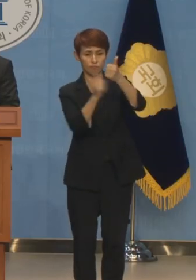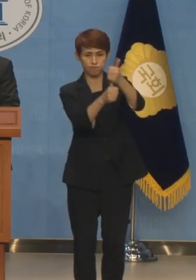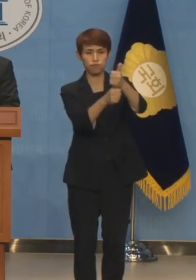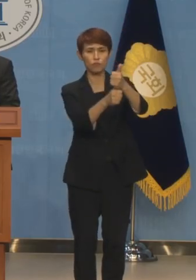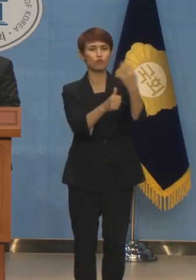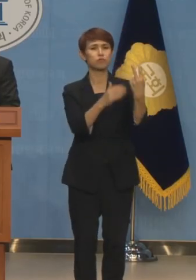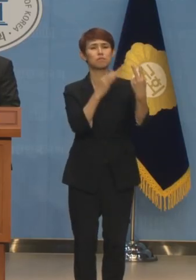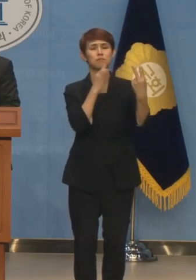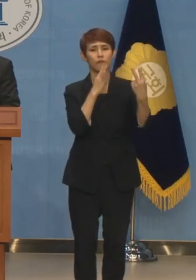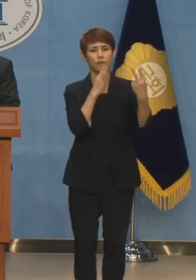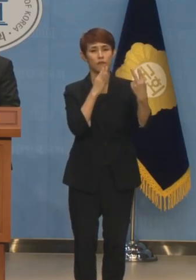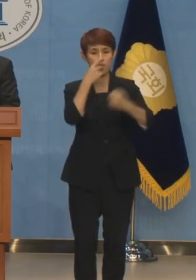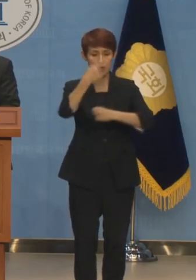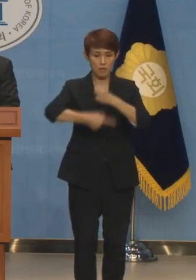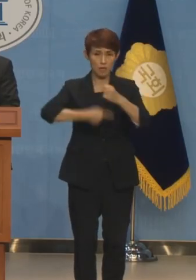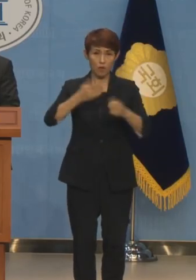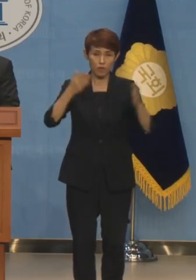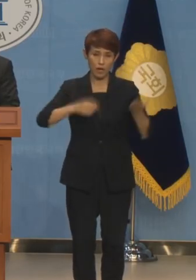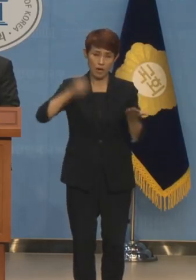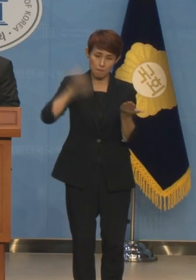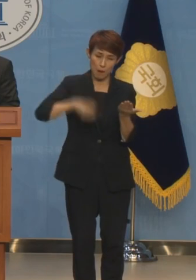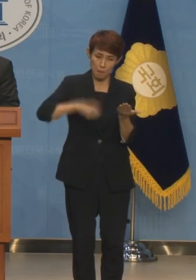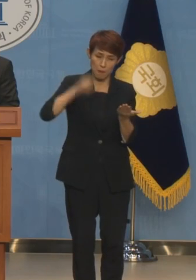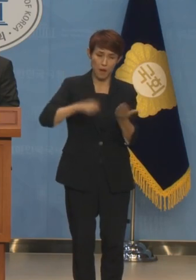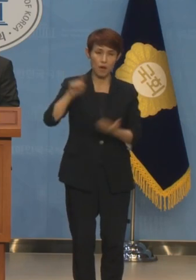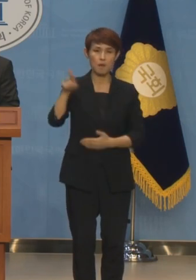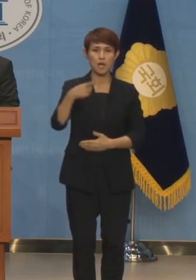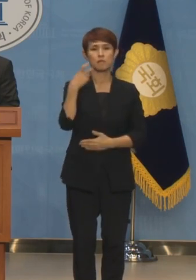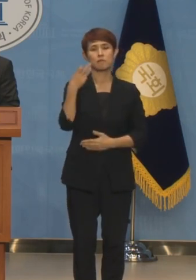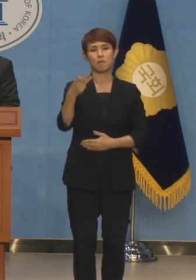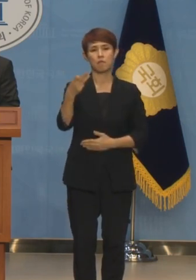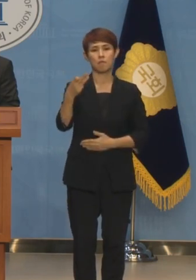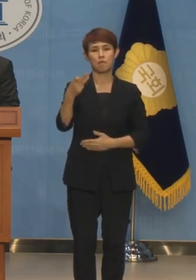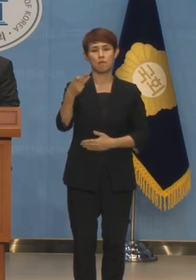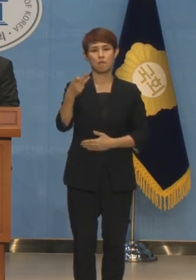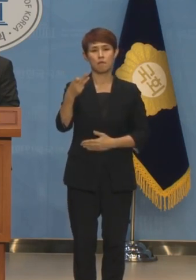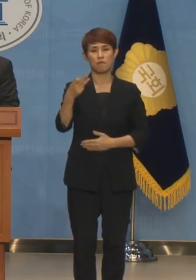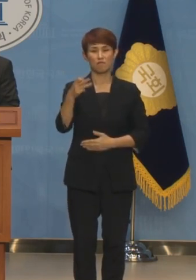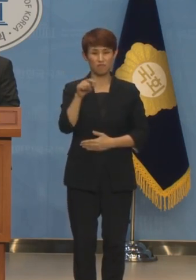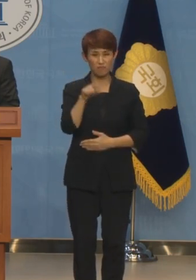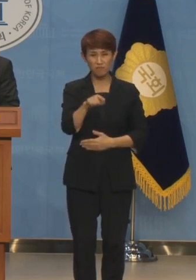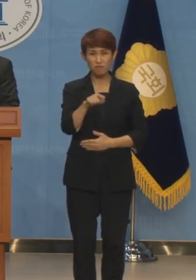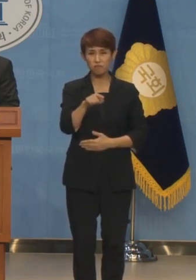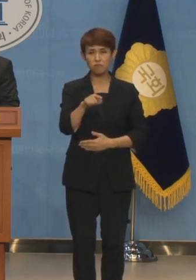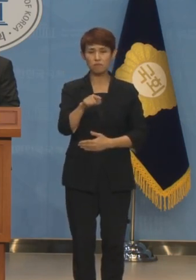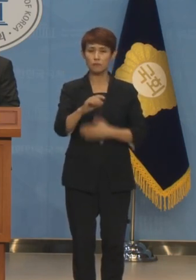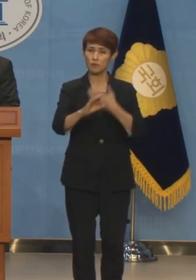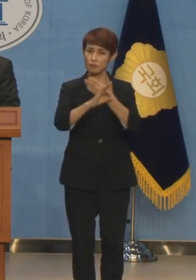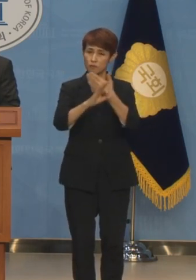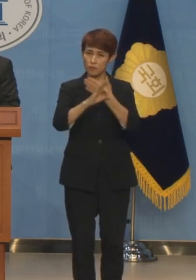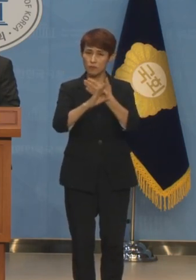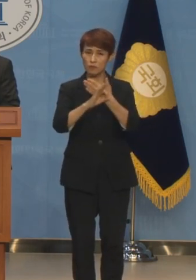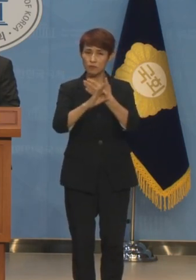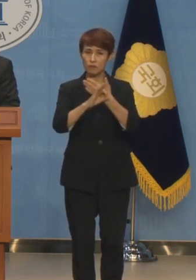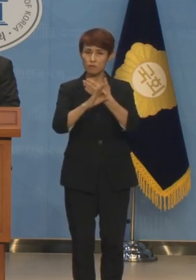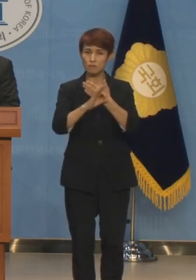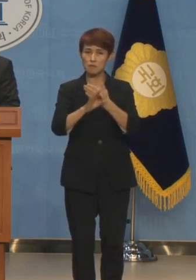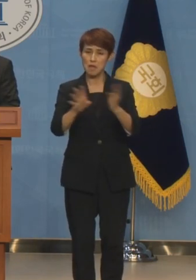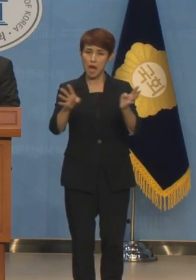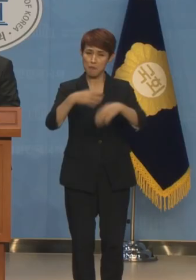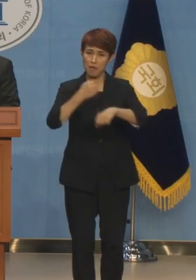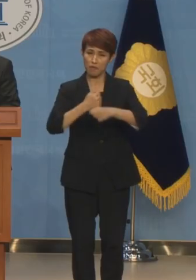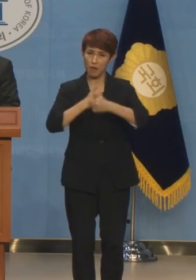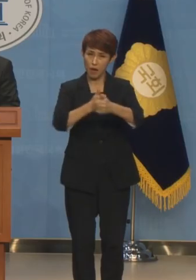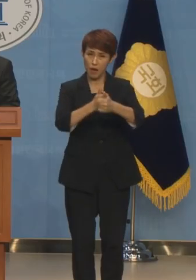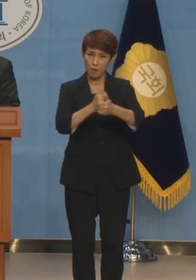부위원장이 지난 1년간 113건의 안건을 독단 처리한 상황을 일시적이고 합의제에 따른